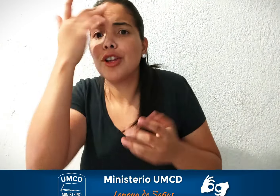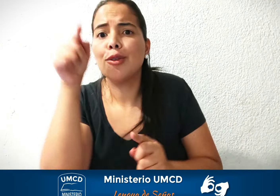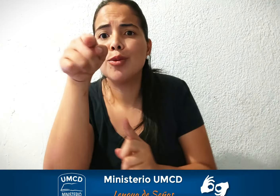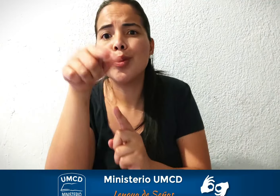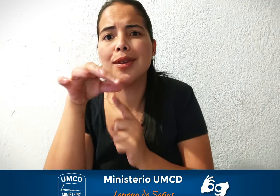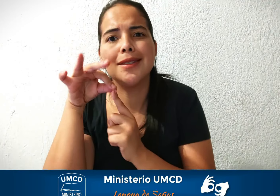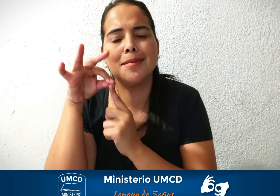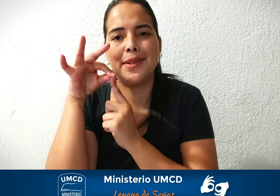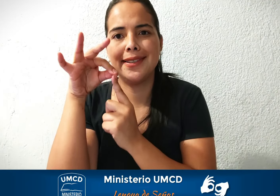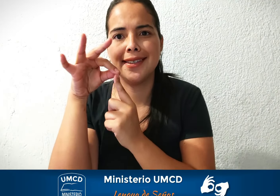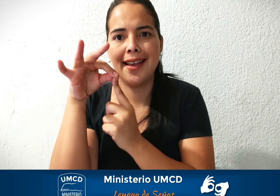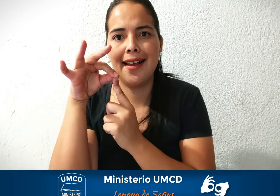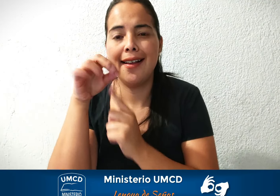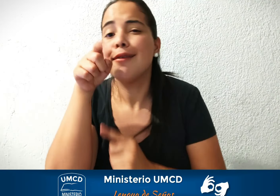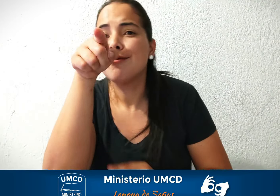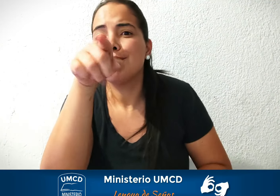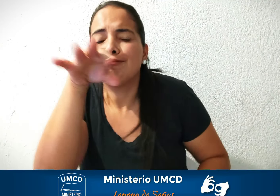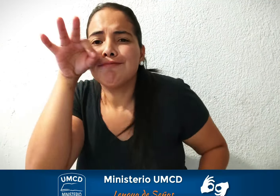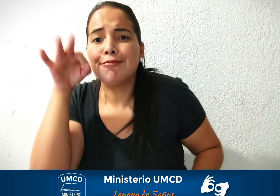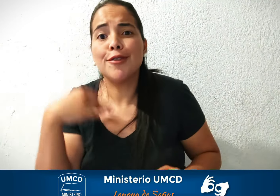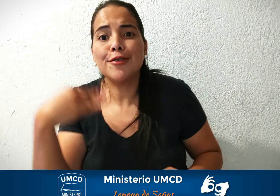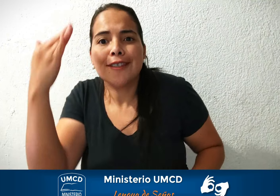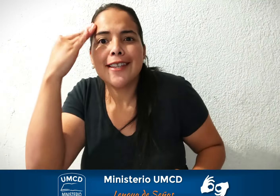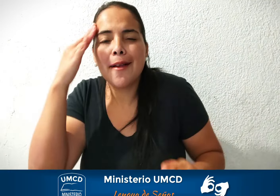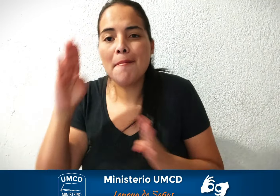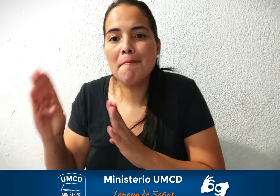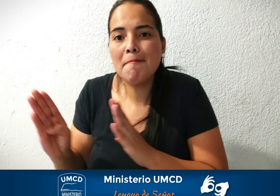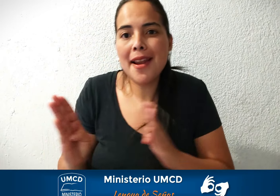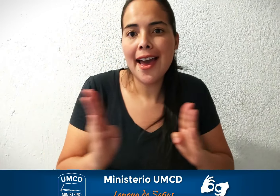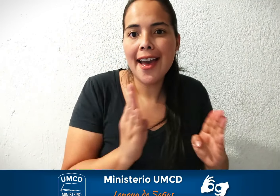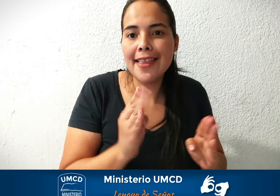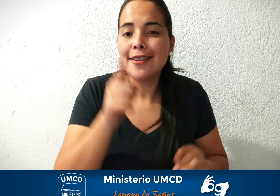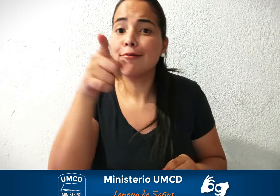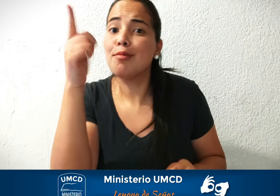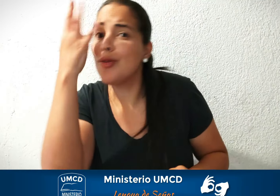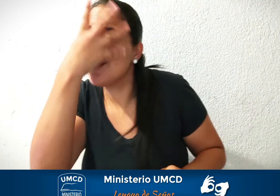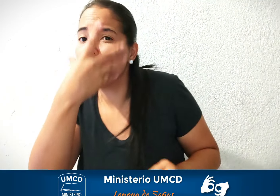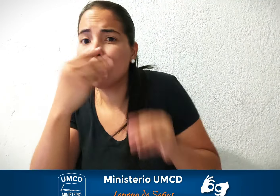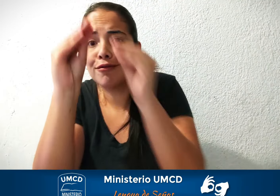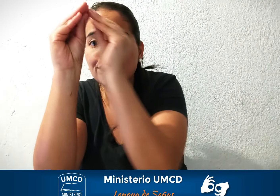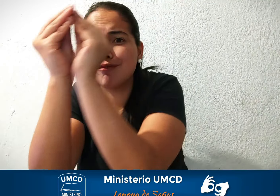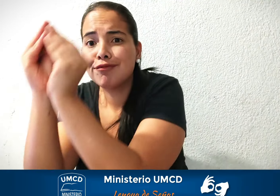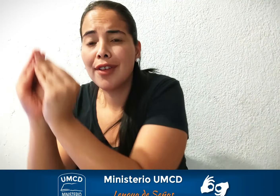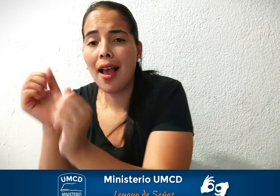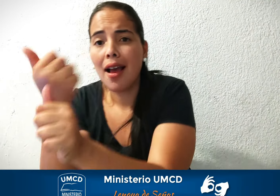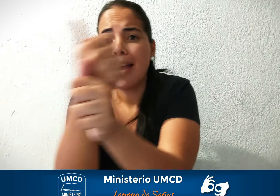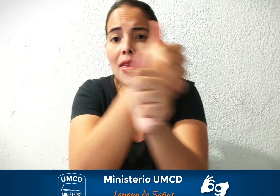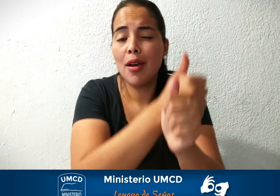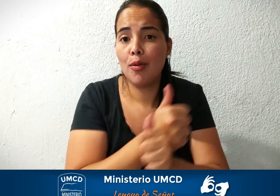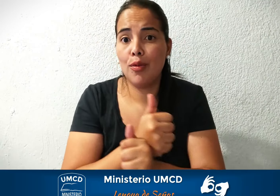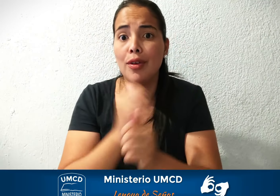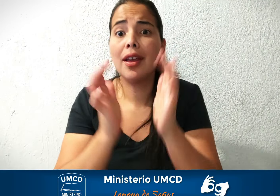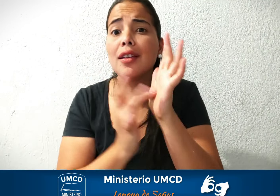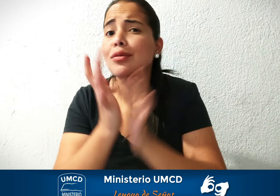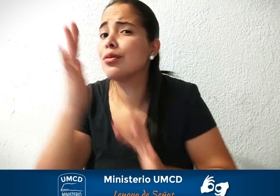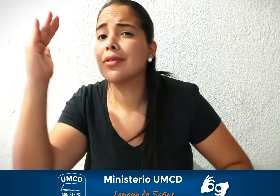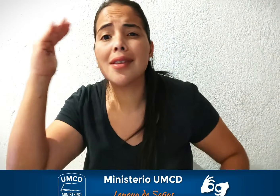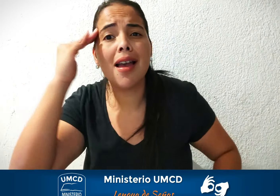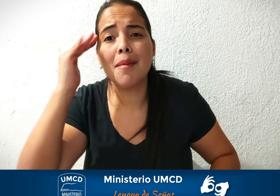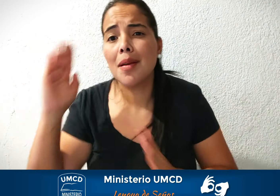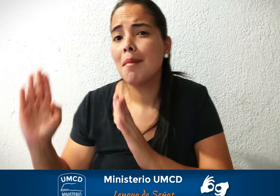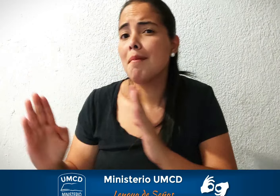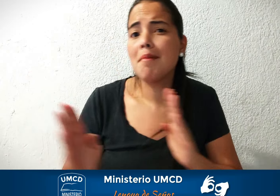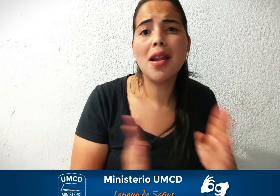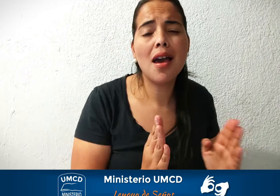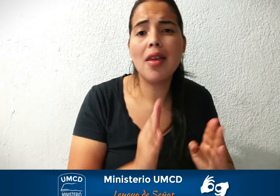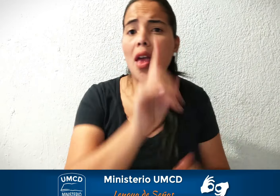manera divina y soberana y se dio con propósitos muy especiales. Como lo dijo Jesús, las obras